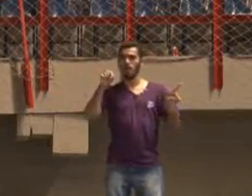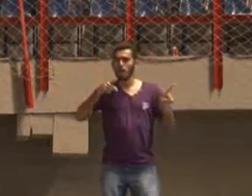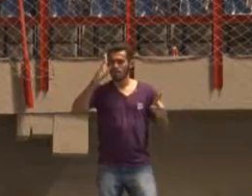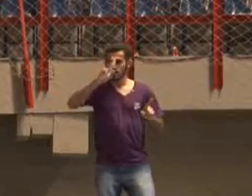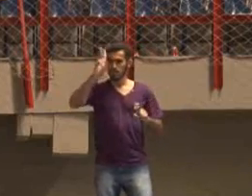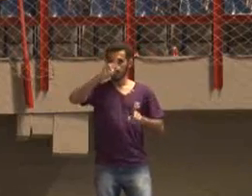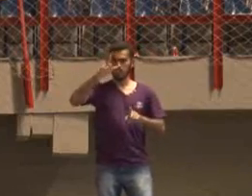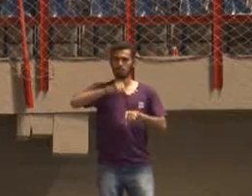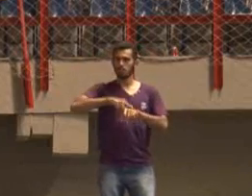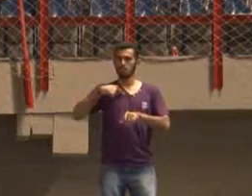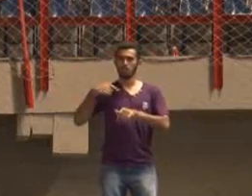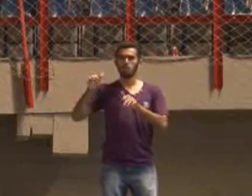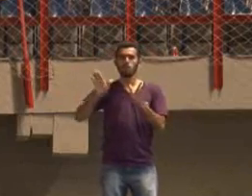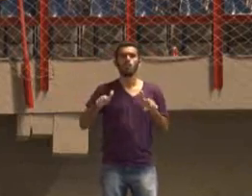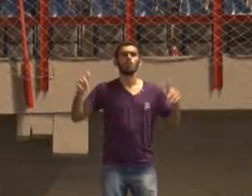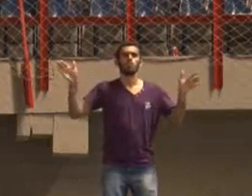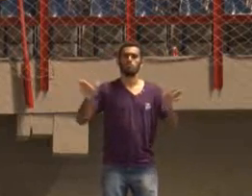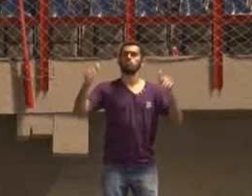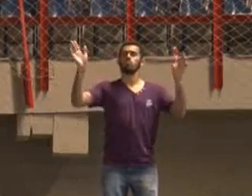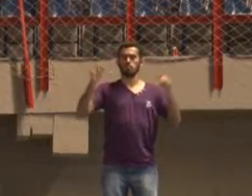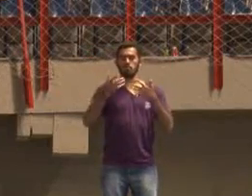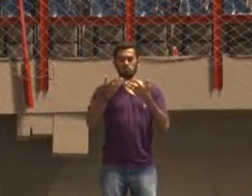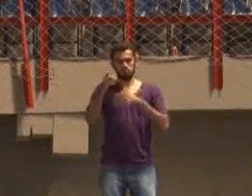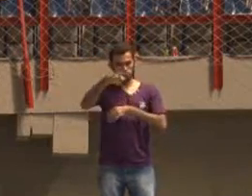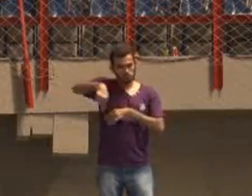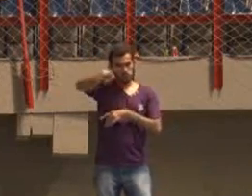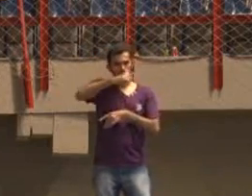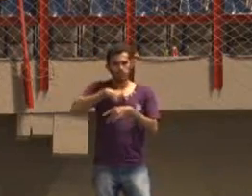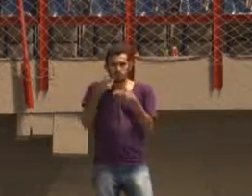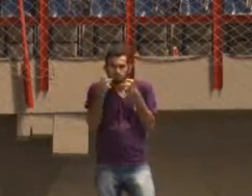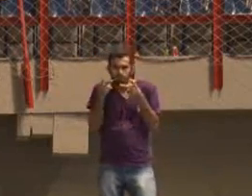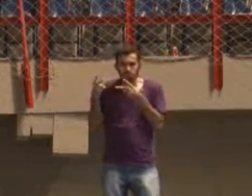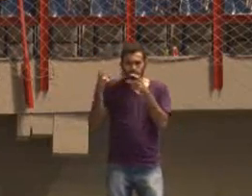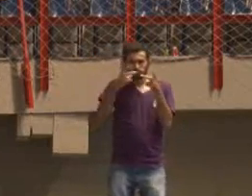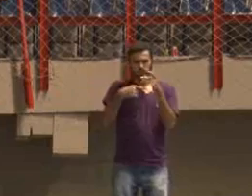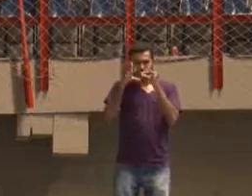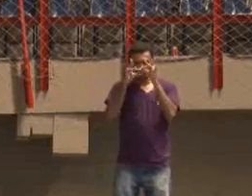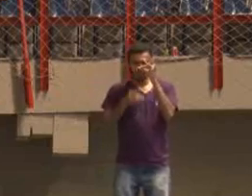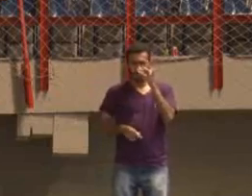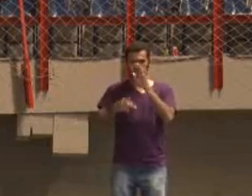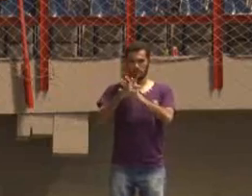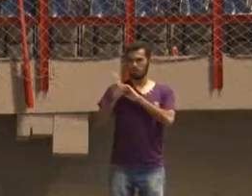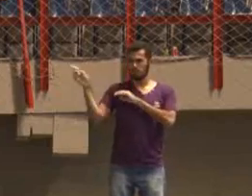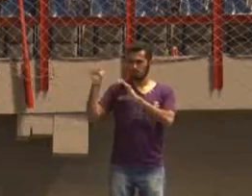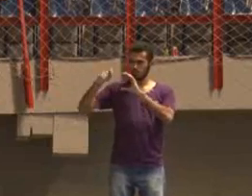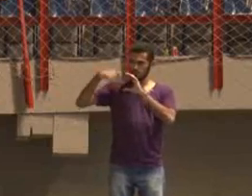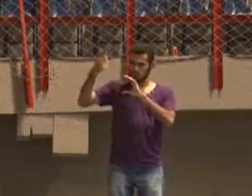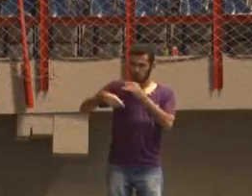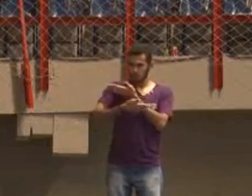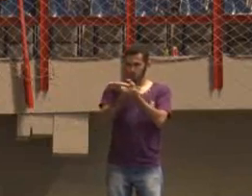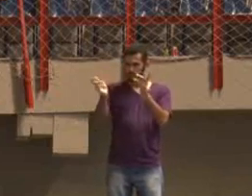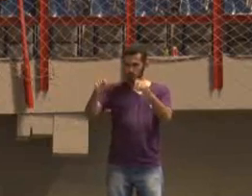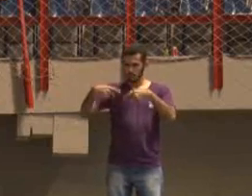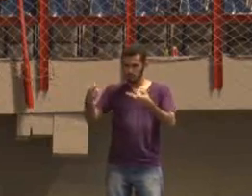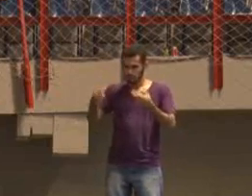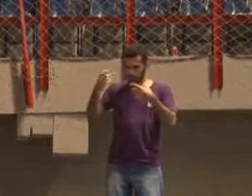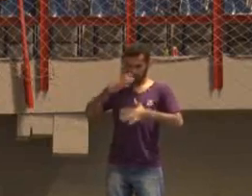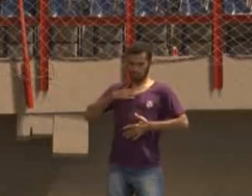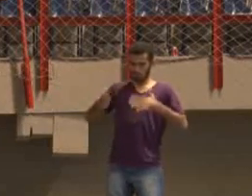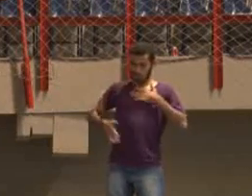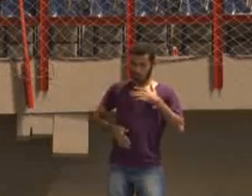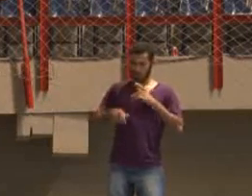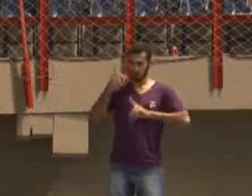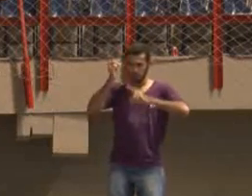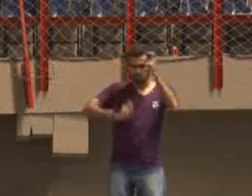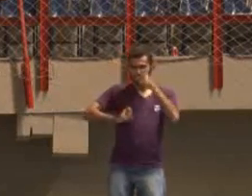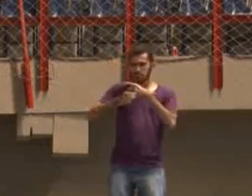preste atenção a cada movimento, a cada elemento da cena, para que você veja como a expressão corporal se faz presente na